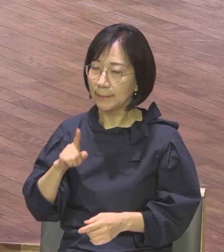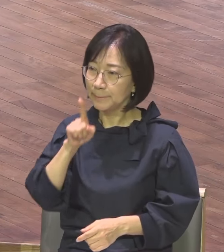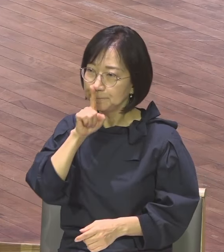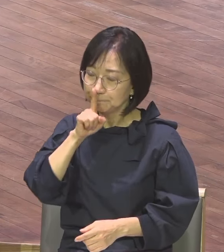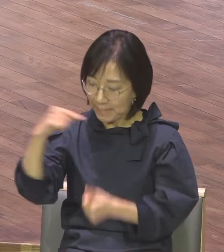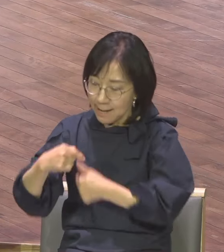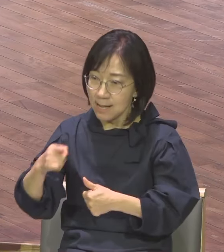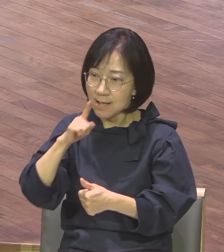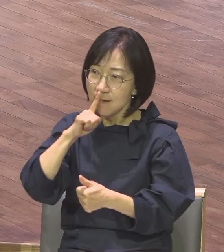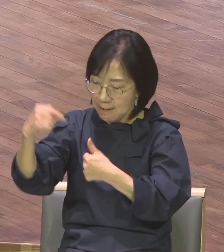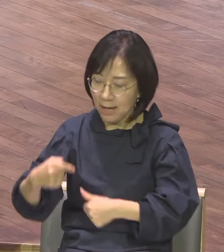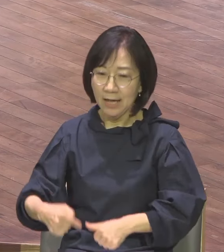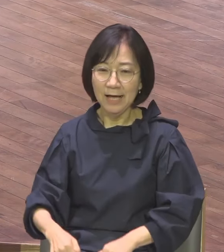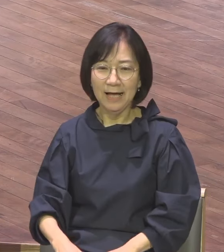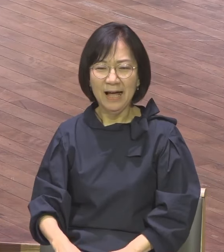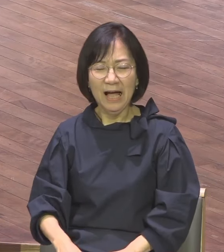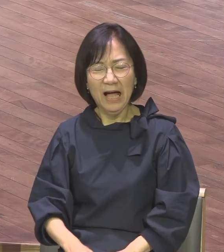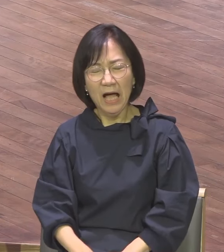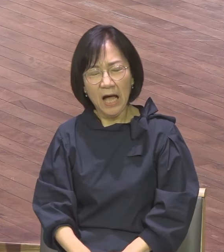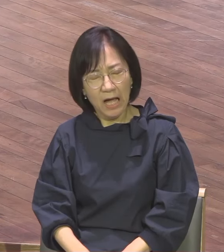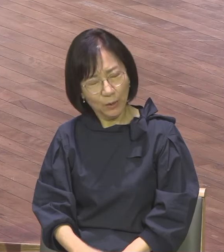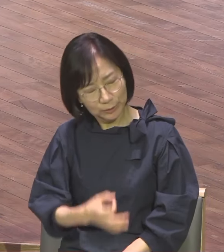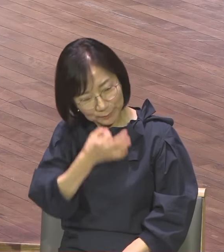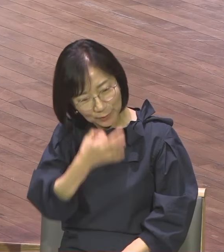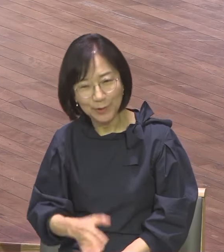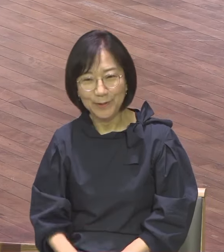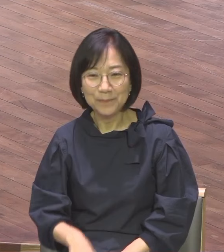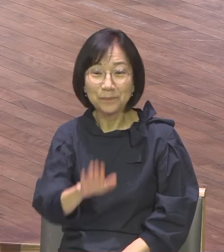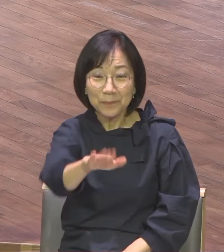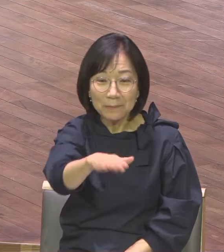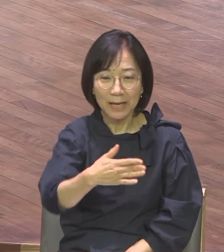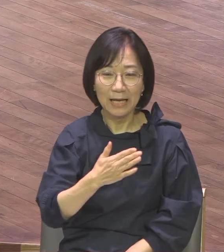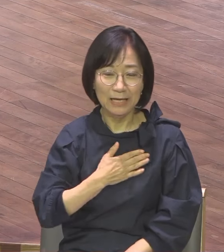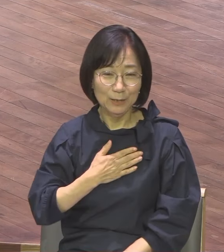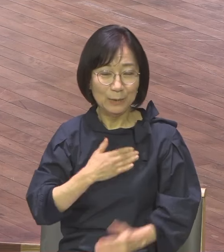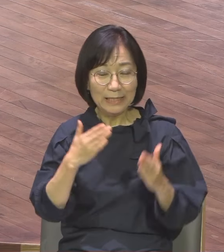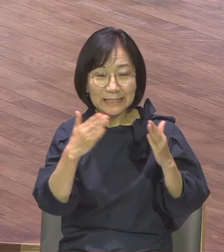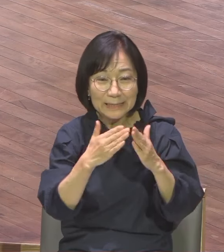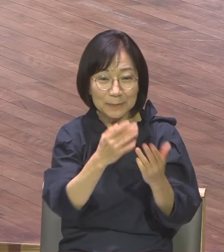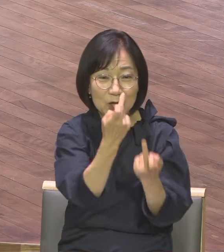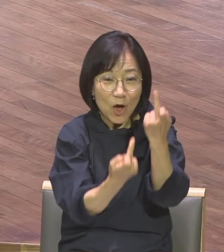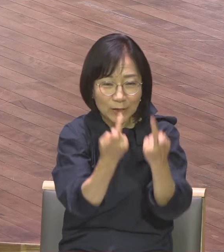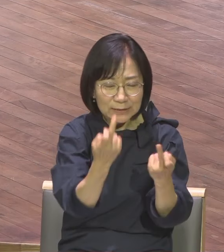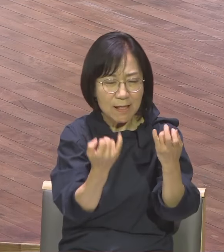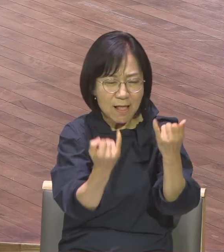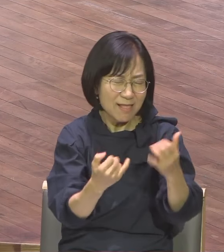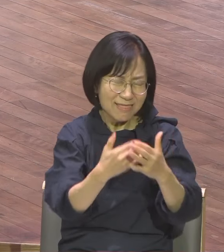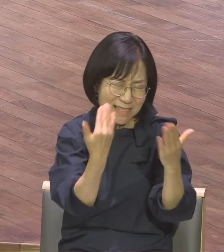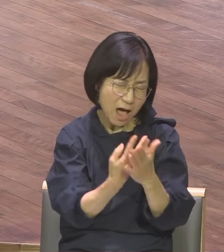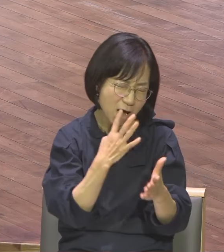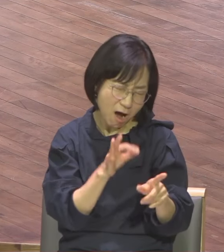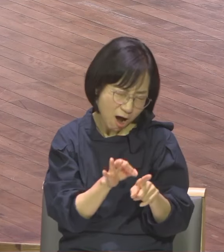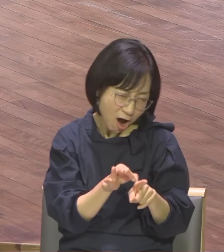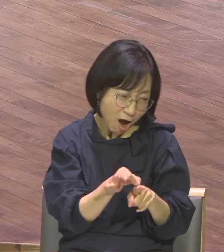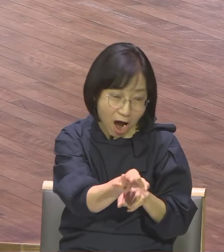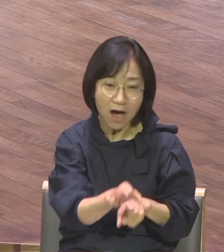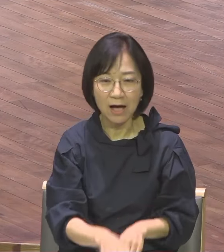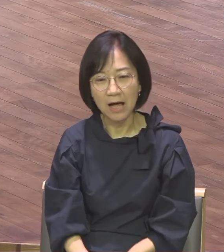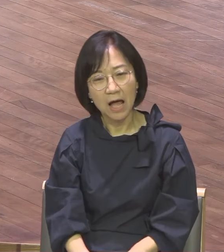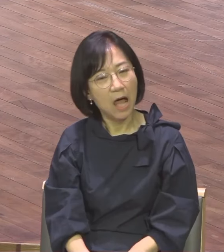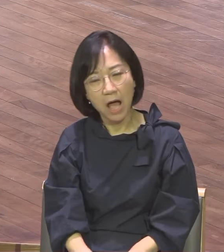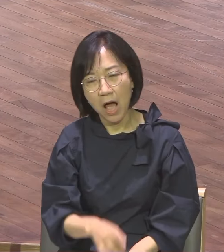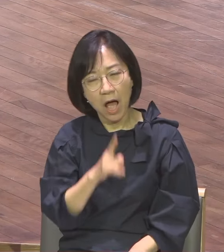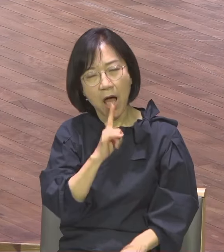우리 집에는 말이 많거든요. 다 말을 잘해요. 말을 다 잘합니다. 우리 집안 DNA가 그래. 말을